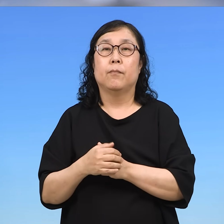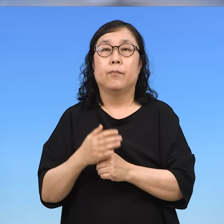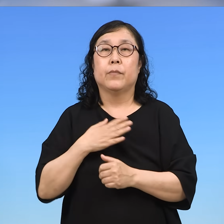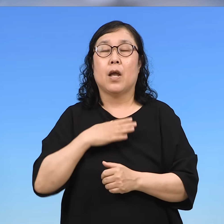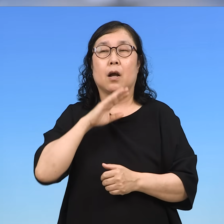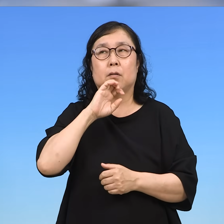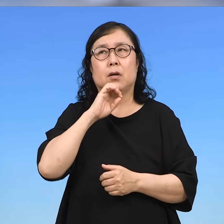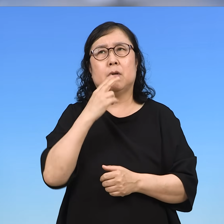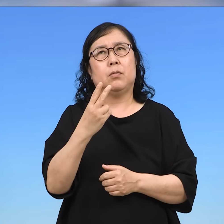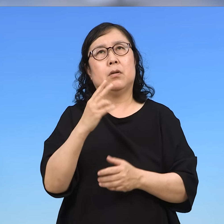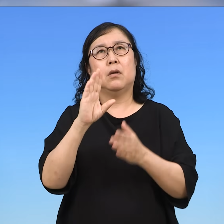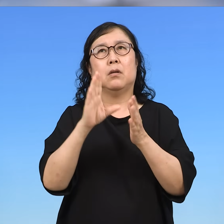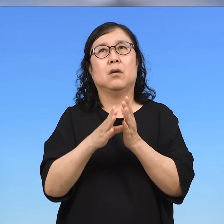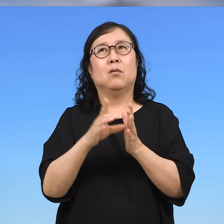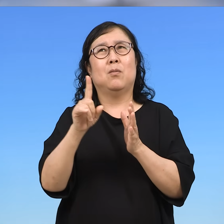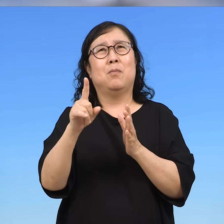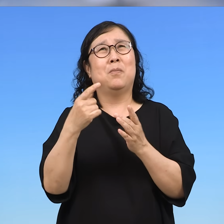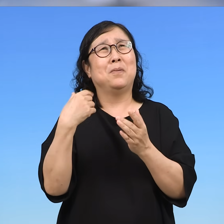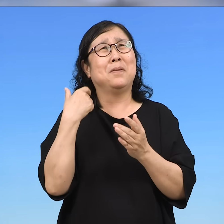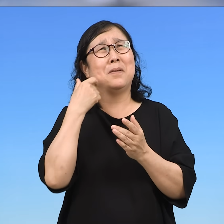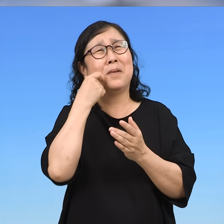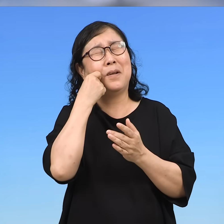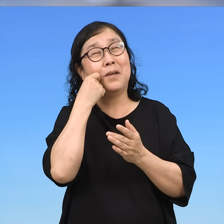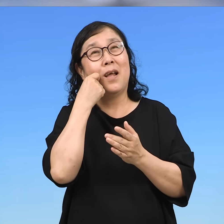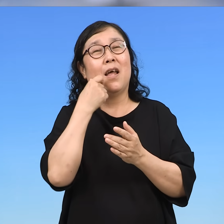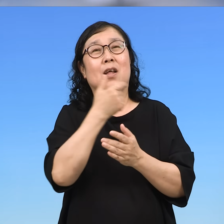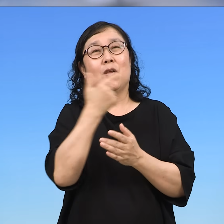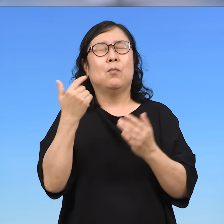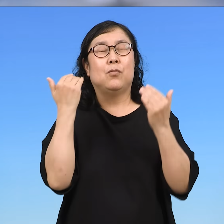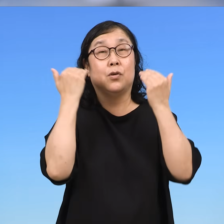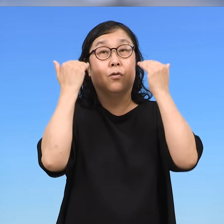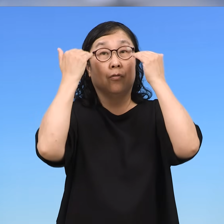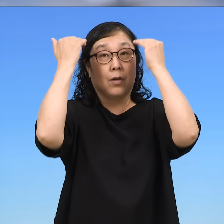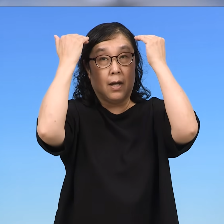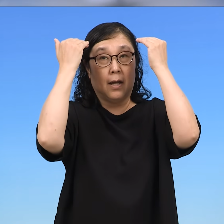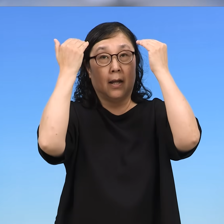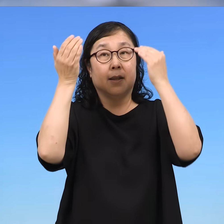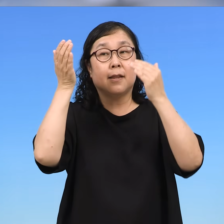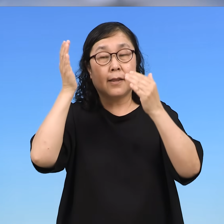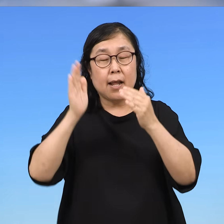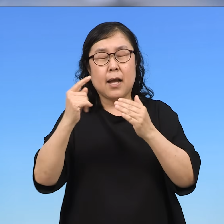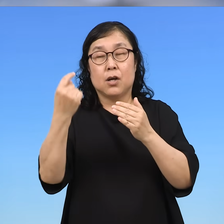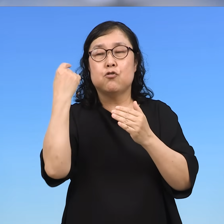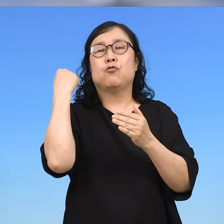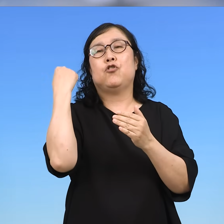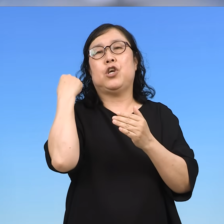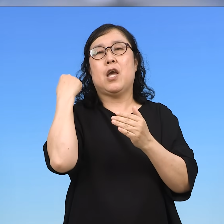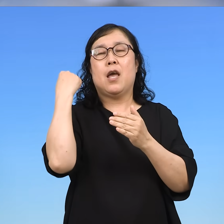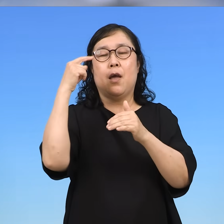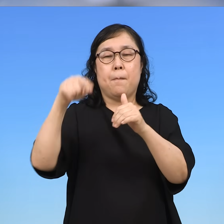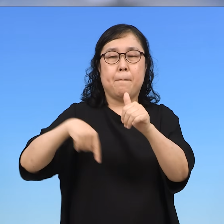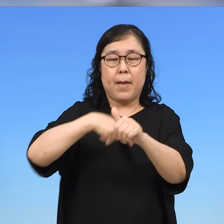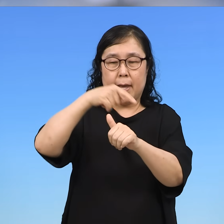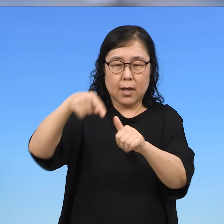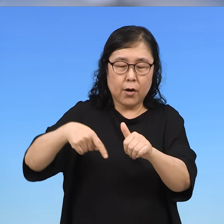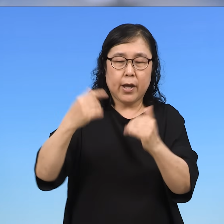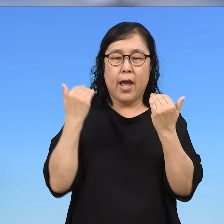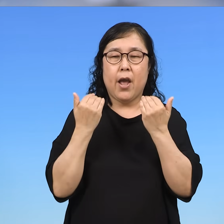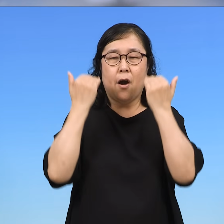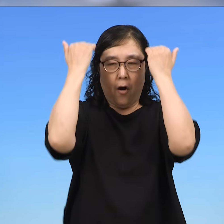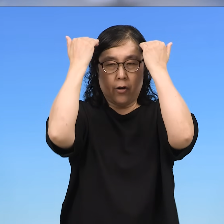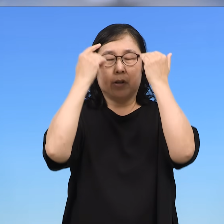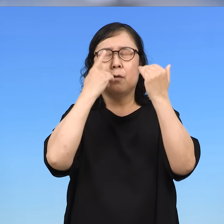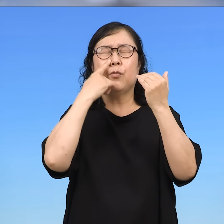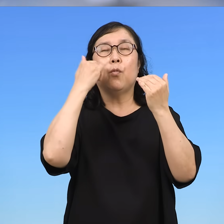내가 42살 때는 저러지를 못했는데 참 성숙한데, 알고 보니까 그 배후에